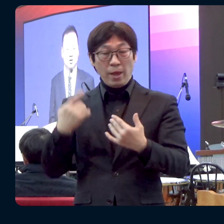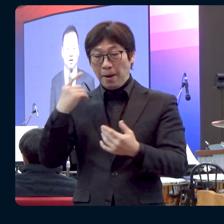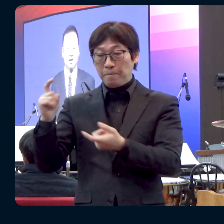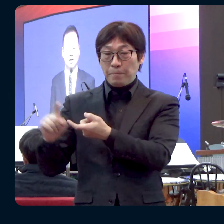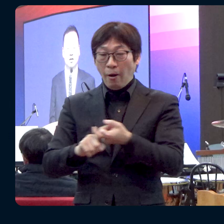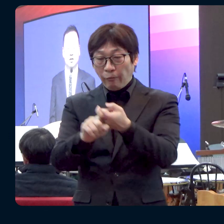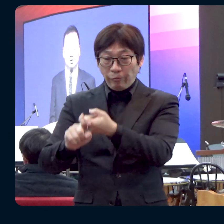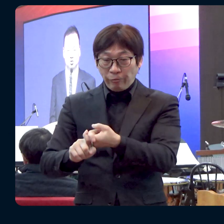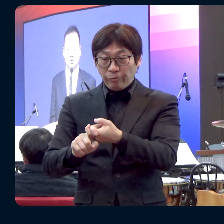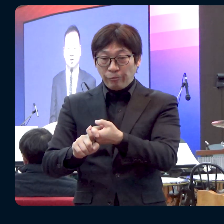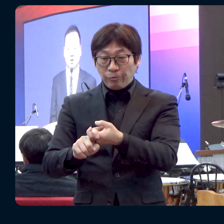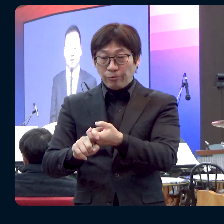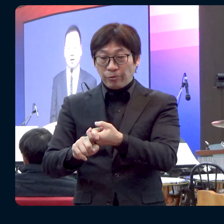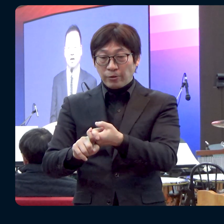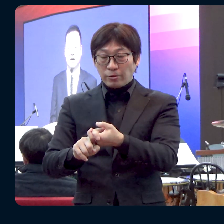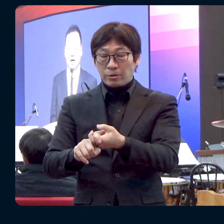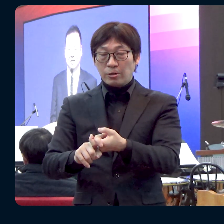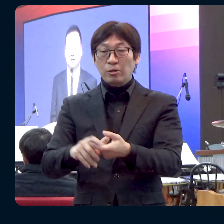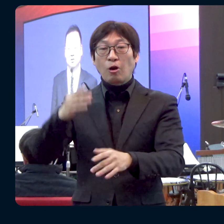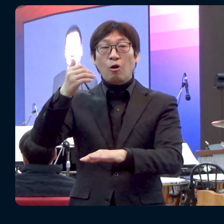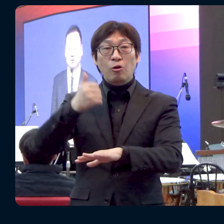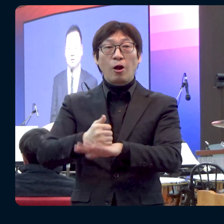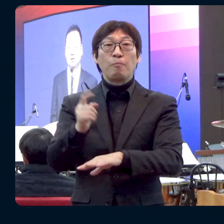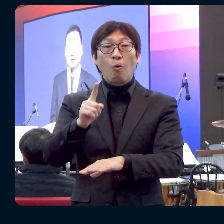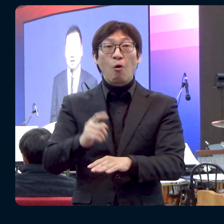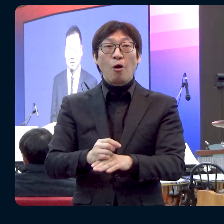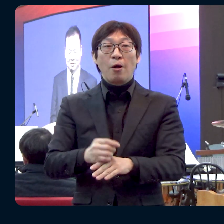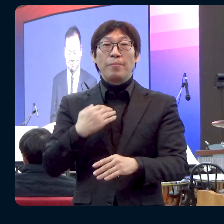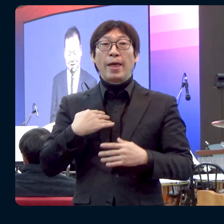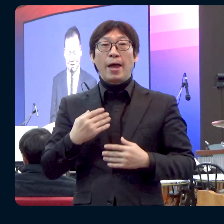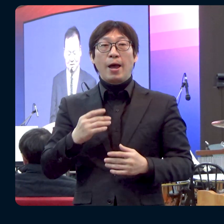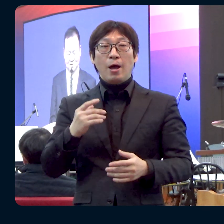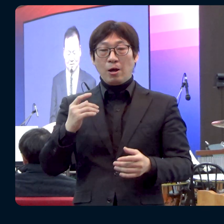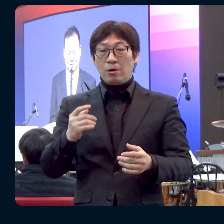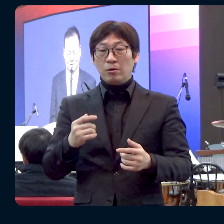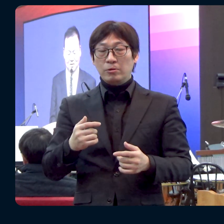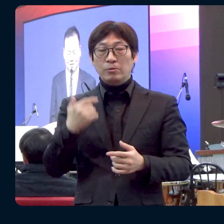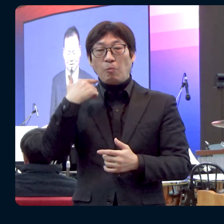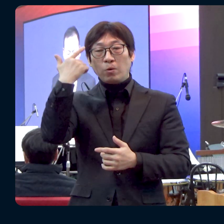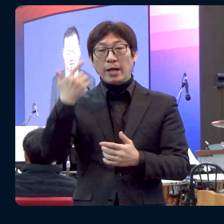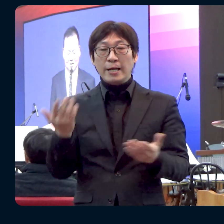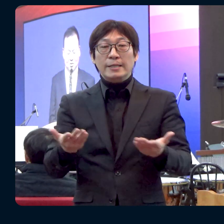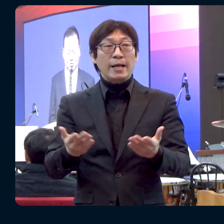그것이 늘 사역에 유익이 되는 게 아니라는 것을 알았습니다.